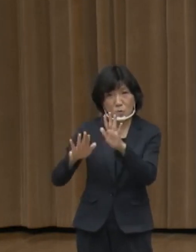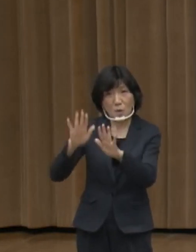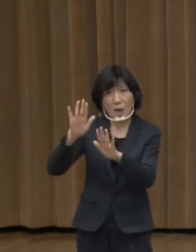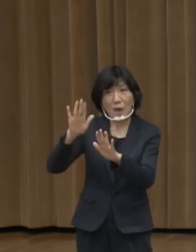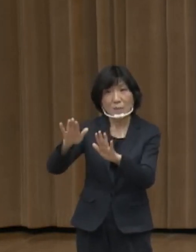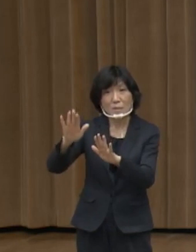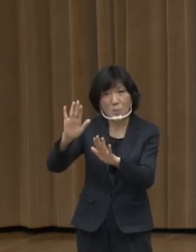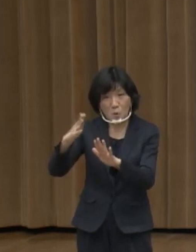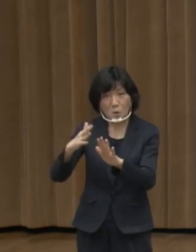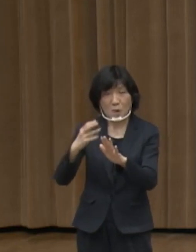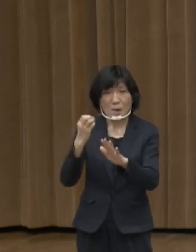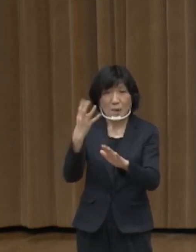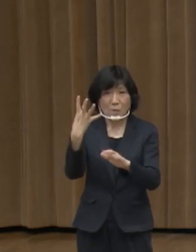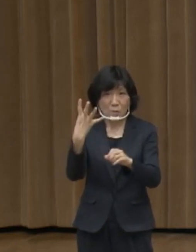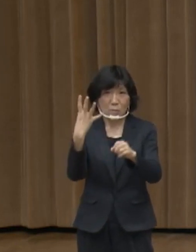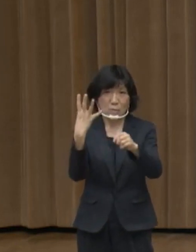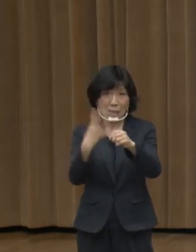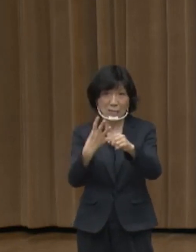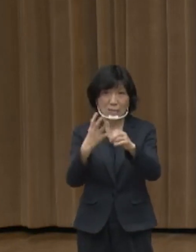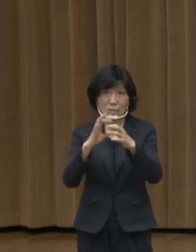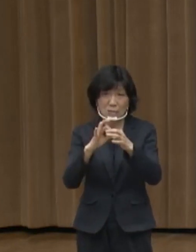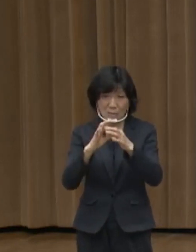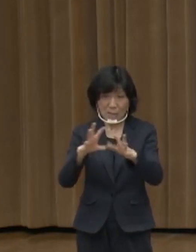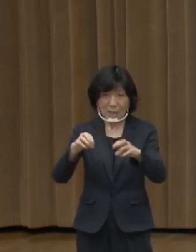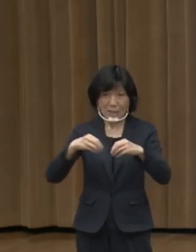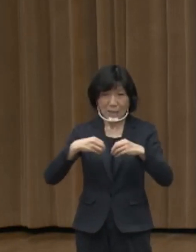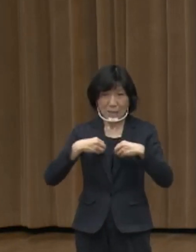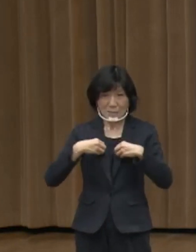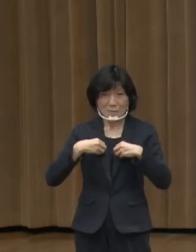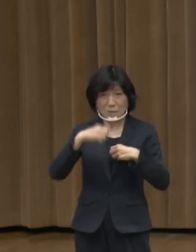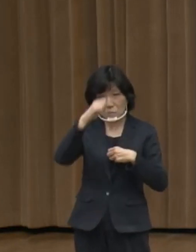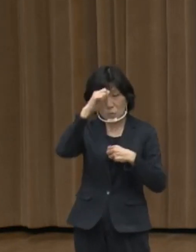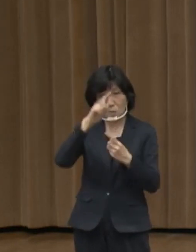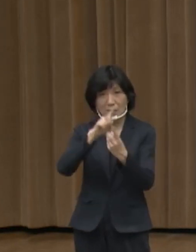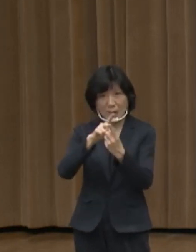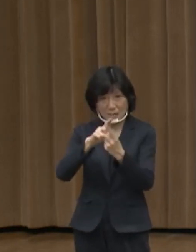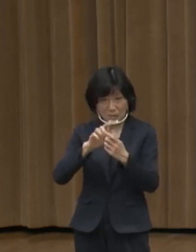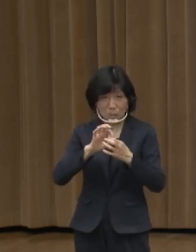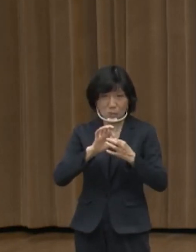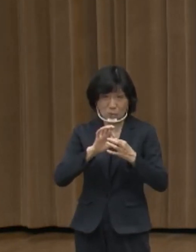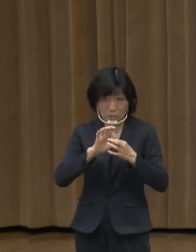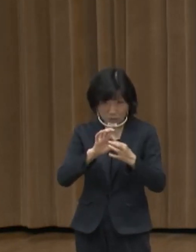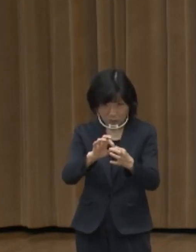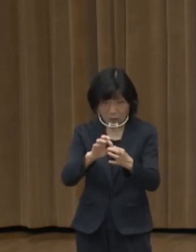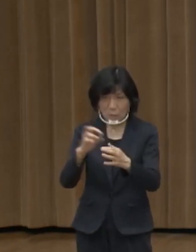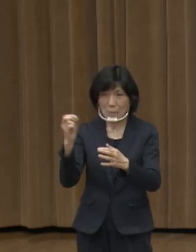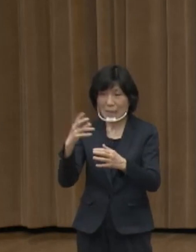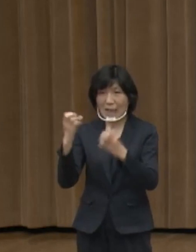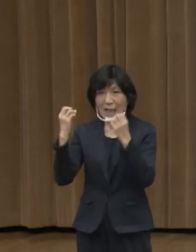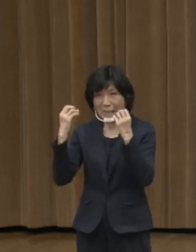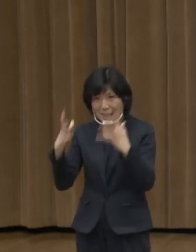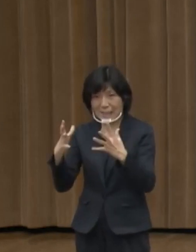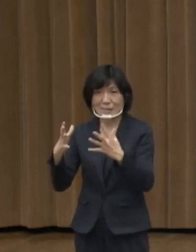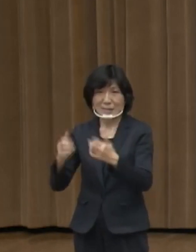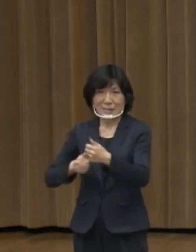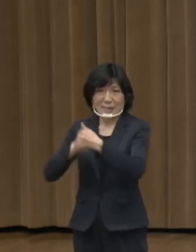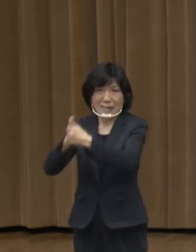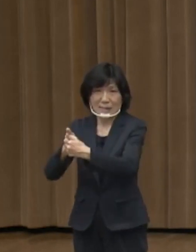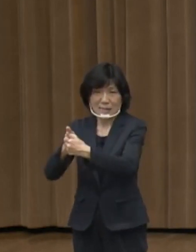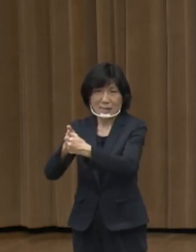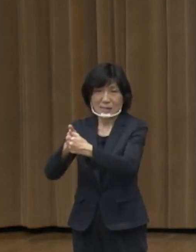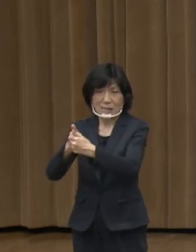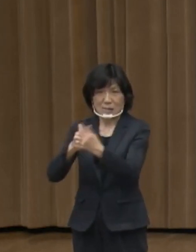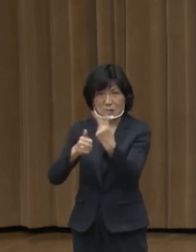ても、令和4年度については感染症対策の継続と新たなチャレンジ、これができる人材でな